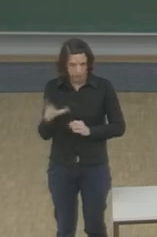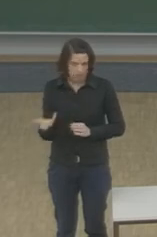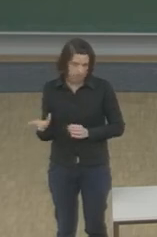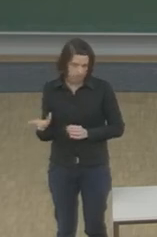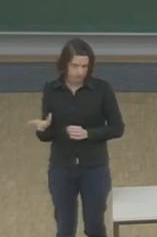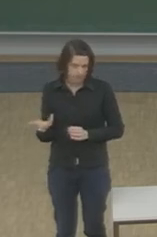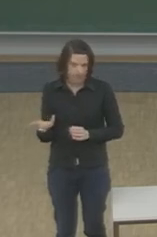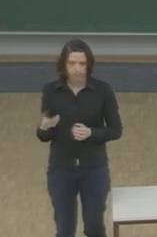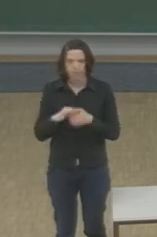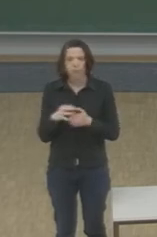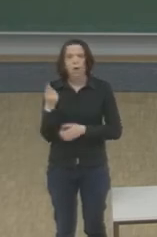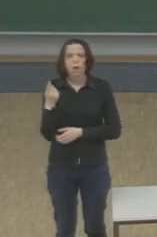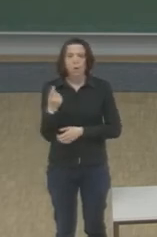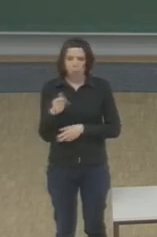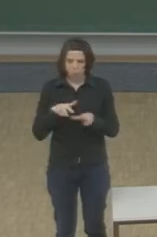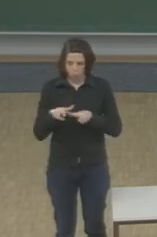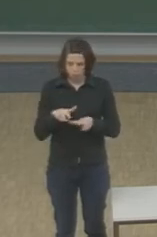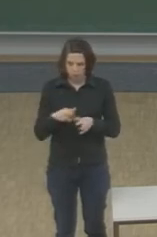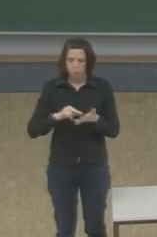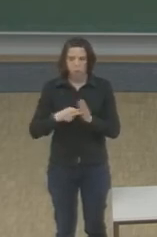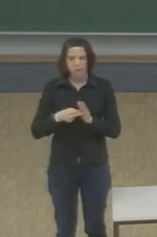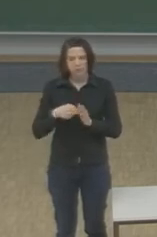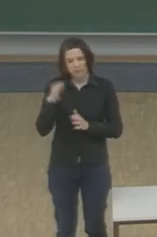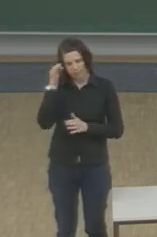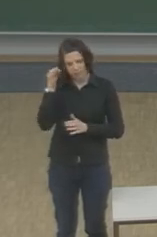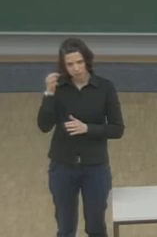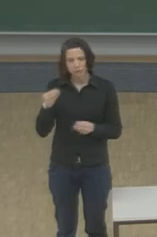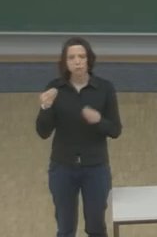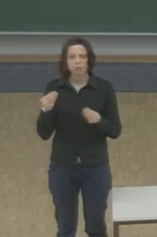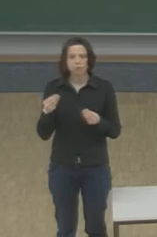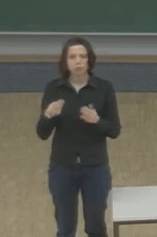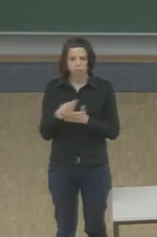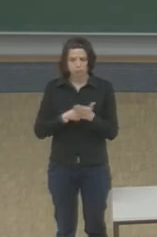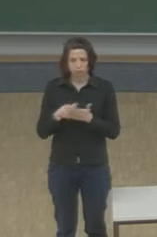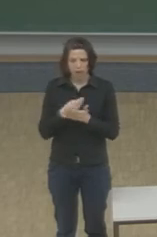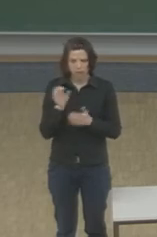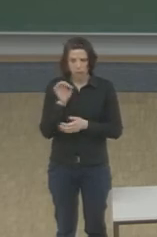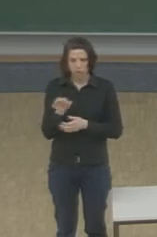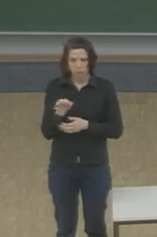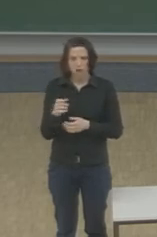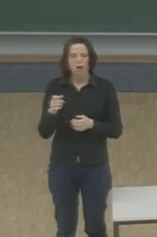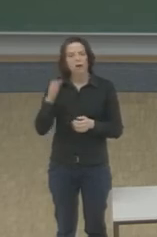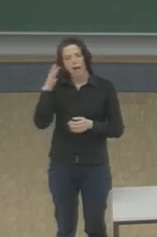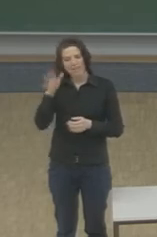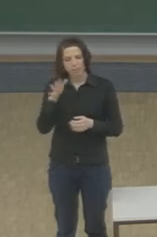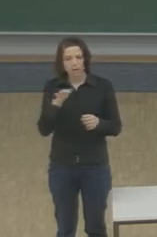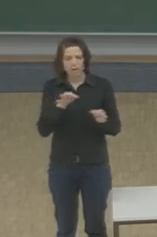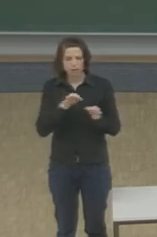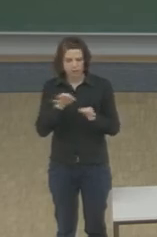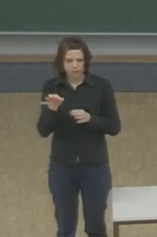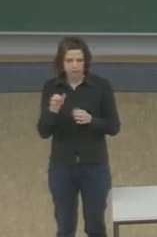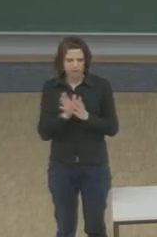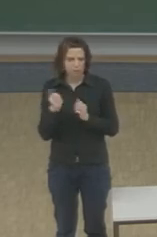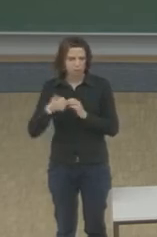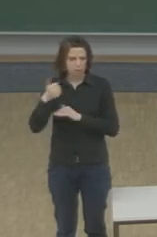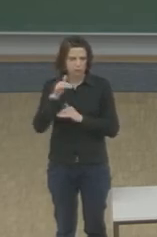Ein in der Ökonomie und Politikwissenschaft populärer Beschreibungsansatz für die spezifischen Probleme der Expertin-Laien-Kommunikation ist